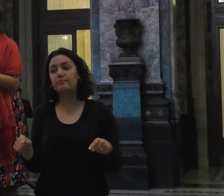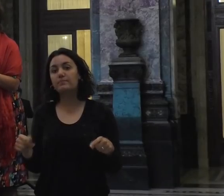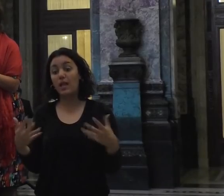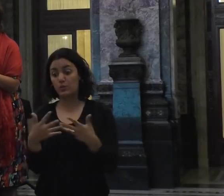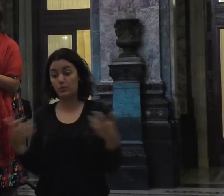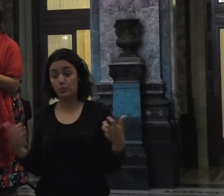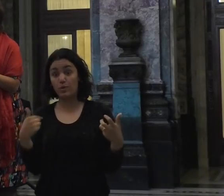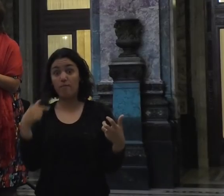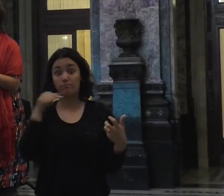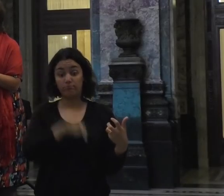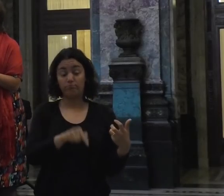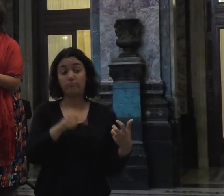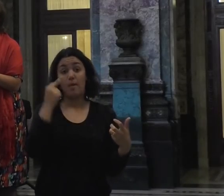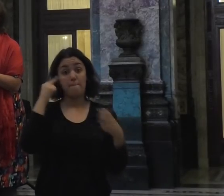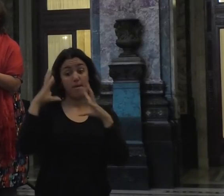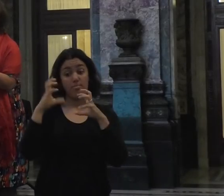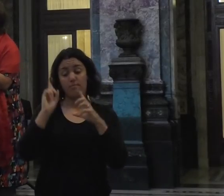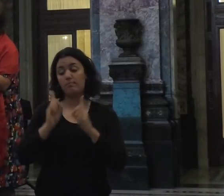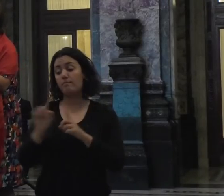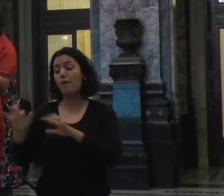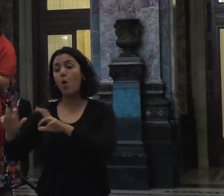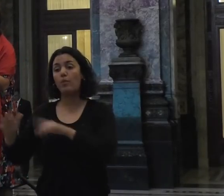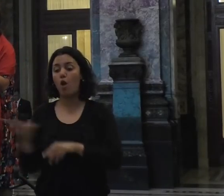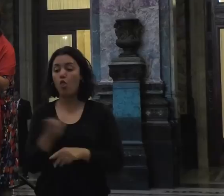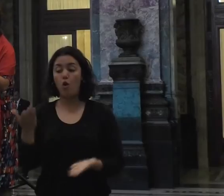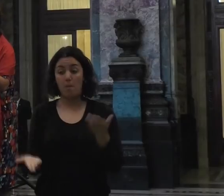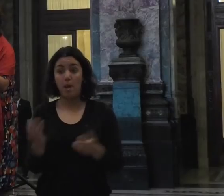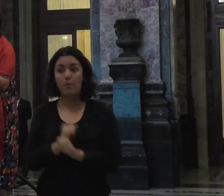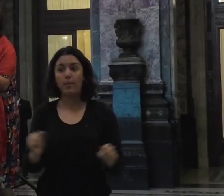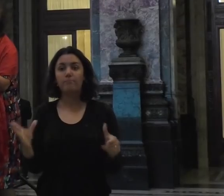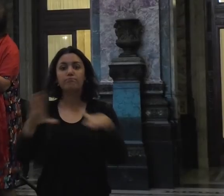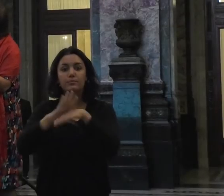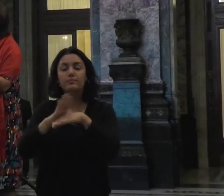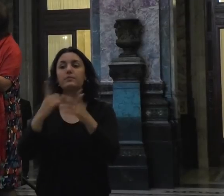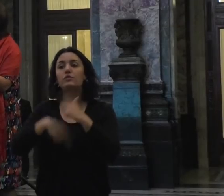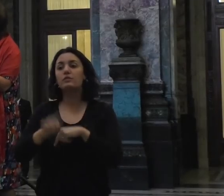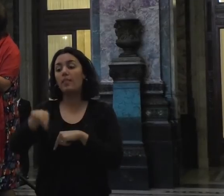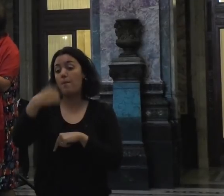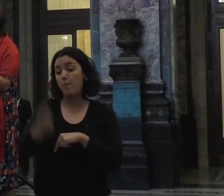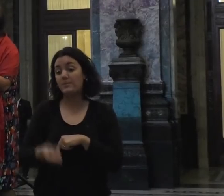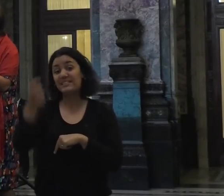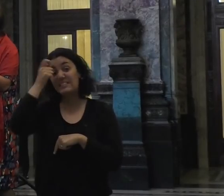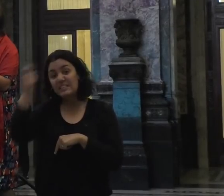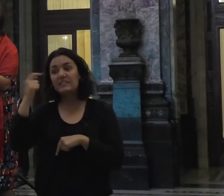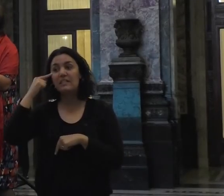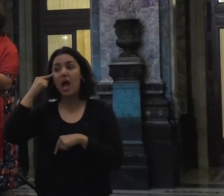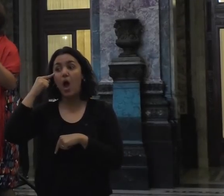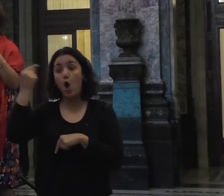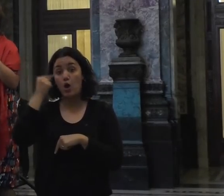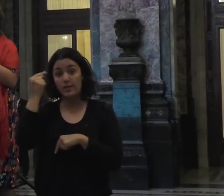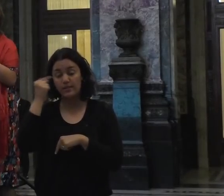estructuras de la computadora. Después, en la ciencia cognitiva, más o menos en los